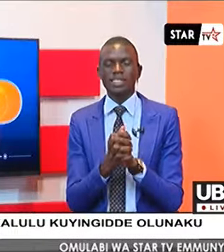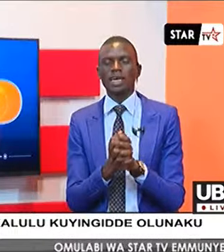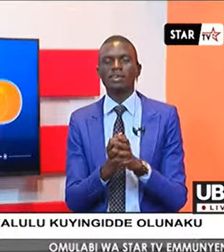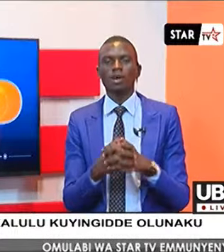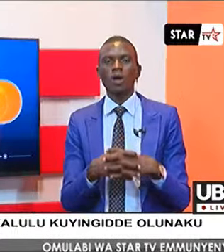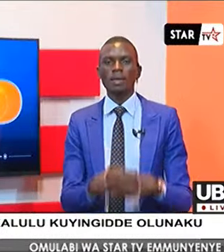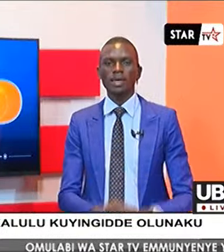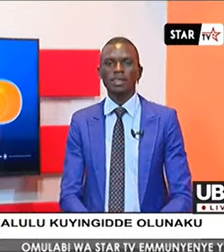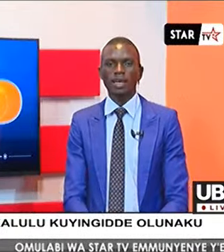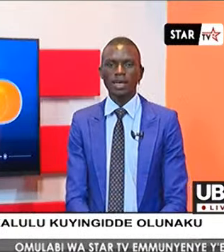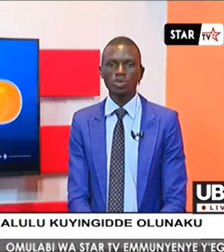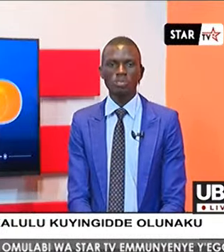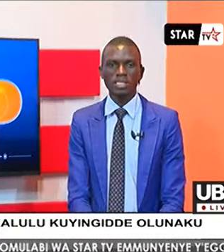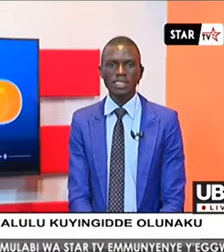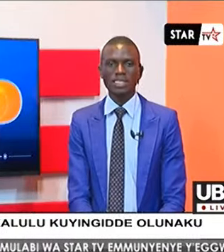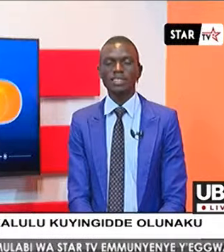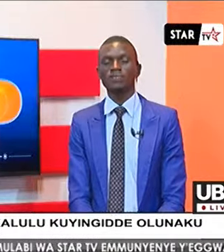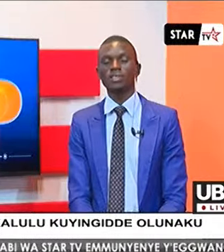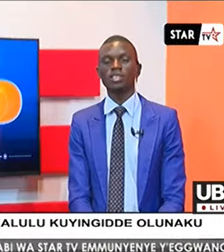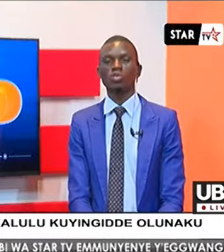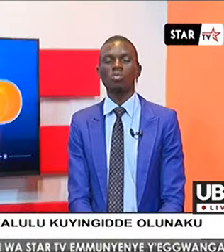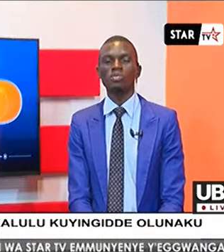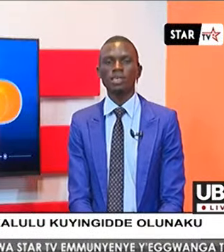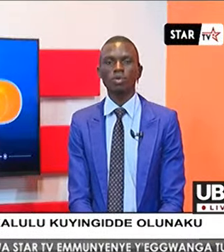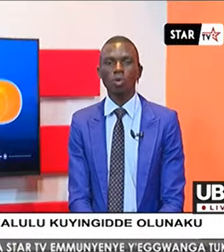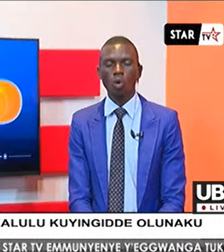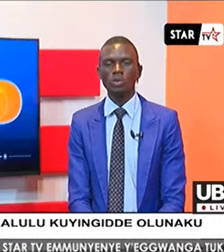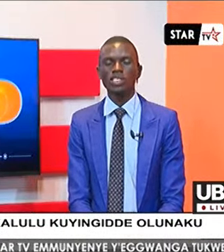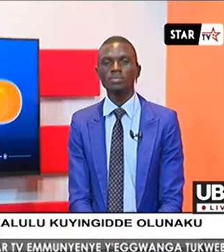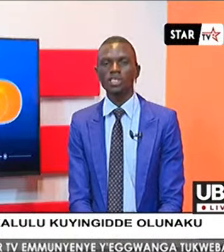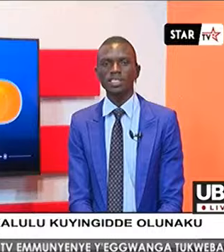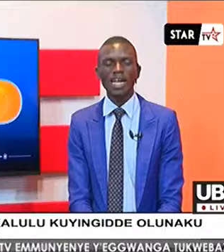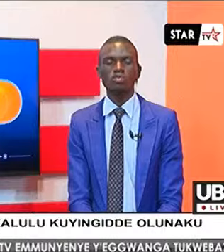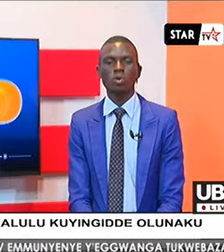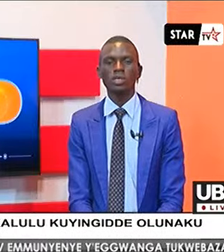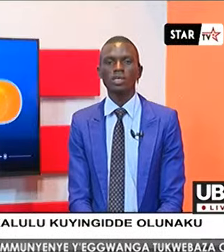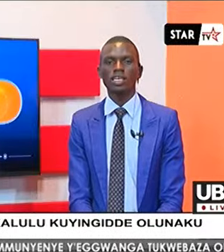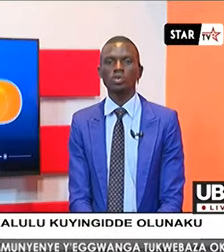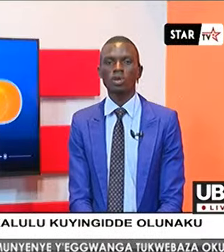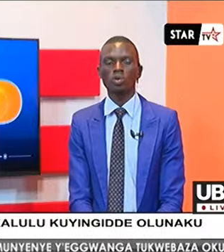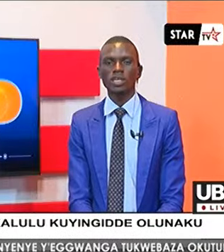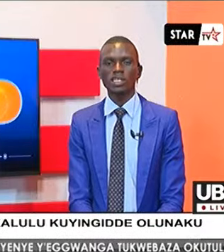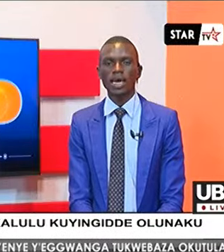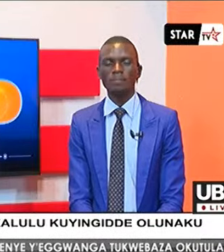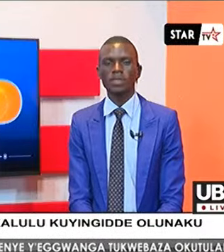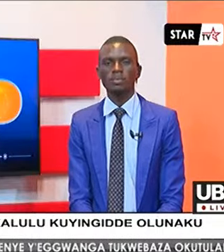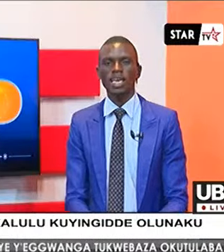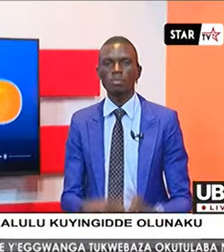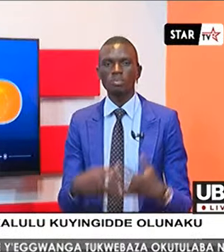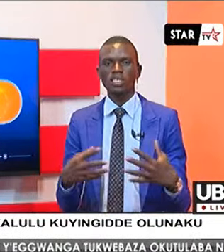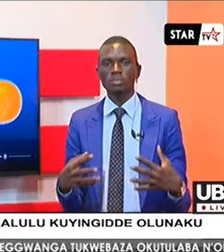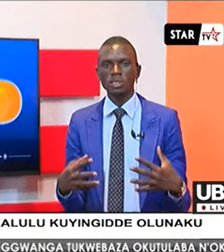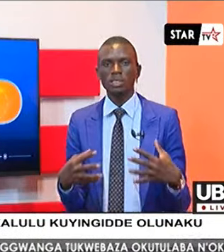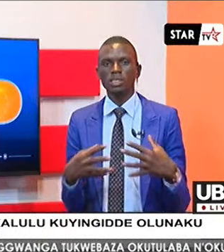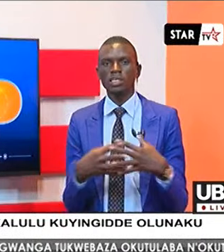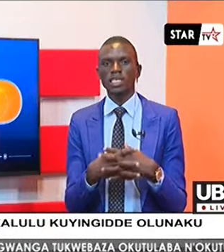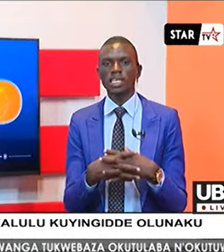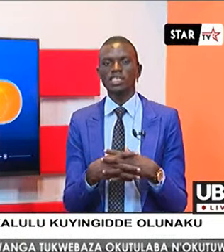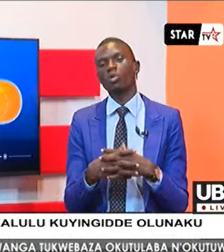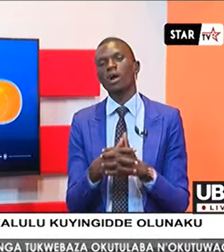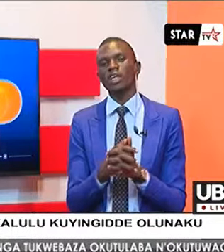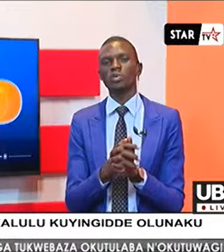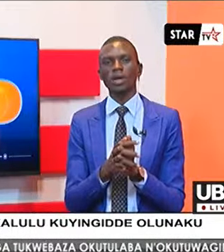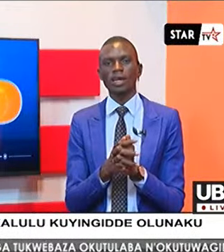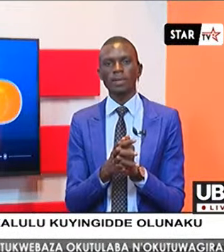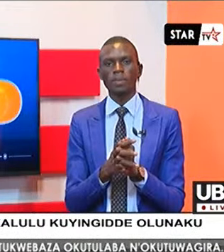kkiriza gwalaba UBC Nesta TV tukuumuzeemu ko ttiimu zikyaliwo ezongera okuleeta ebigambo mu nnimi ezisasaniya mu